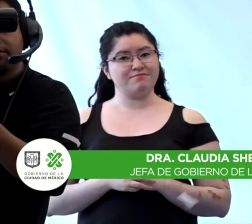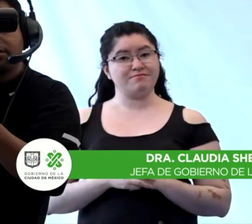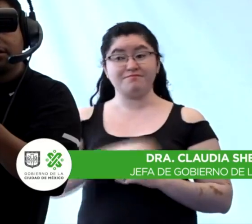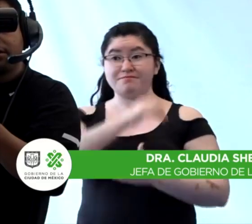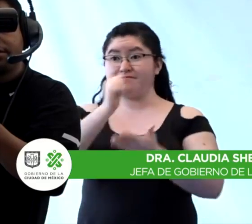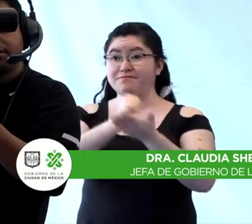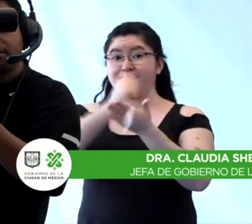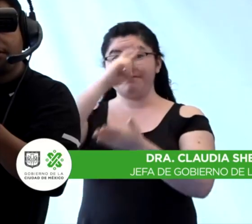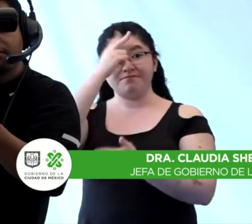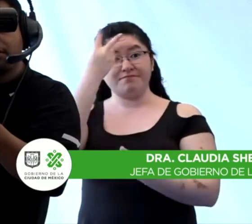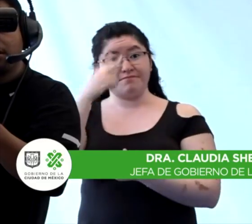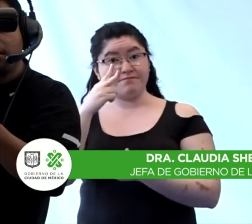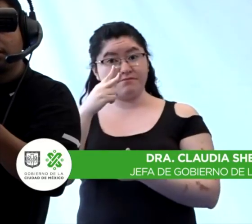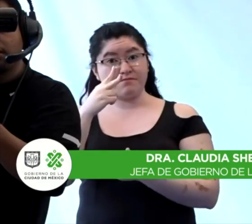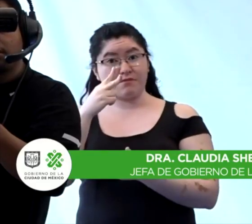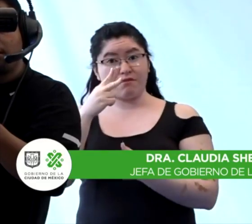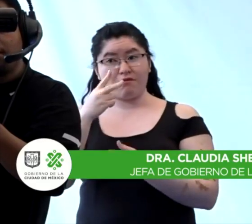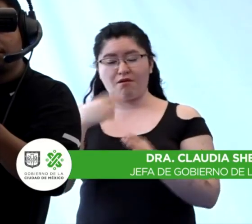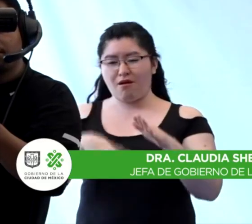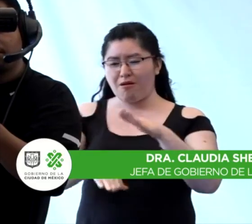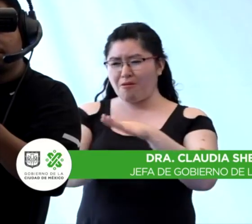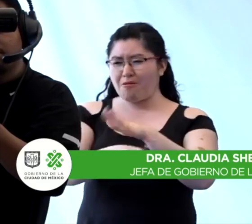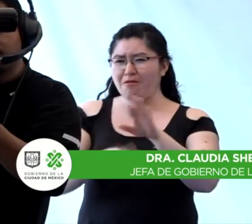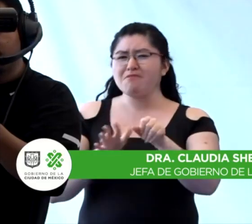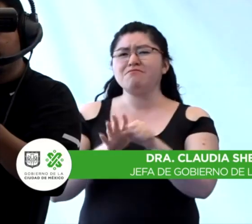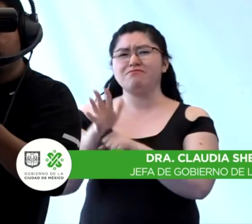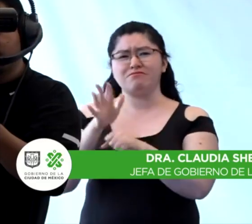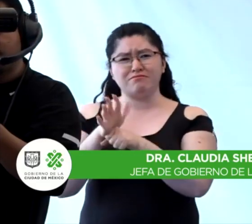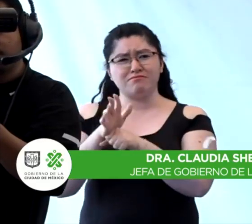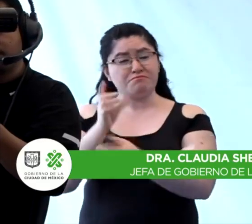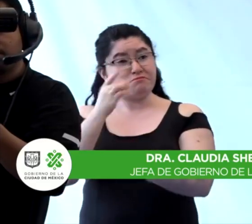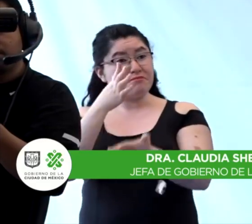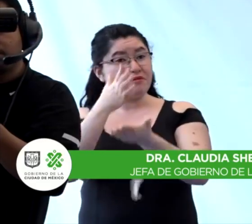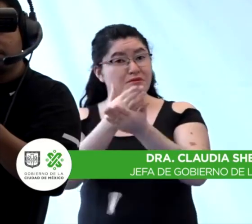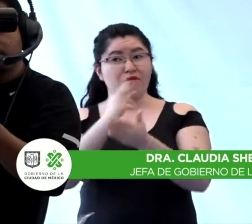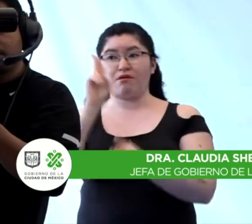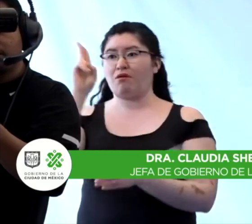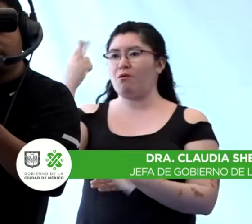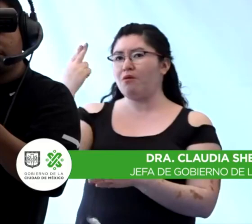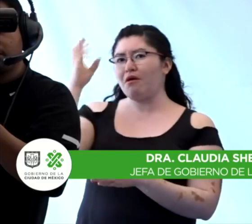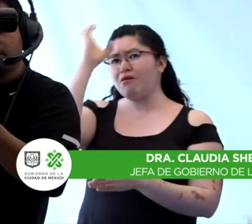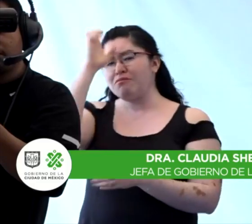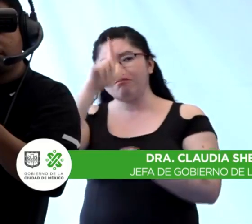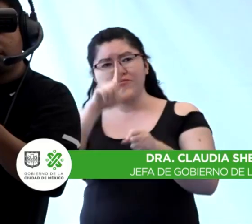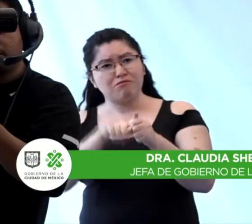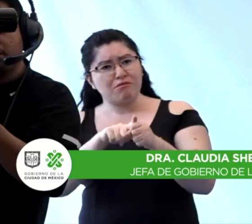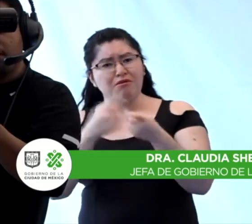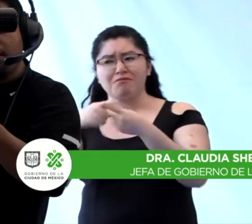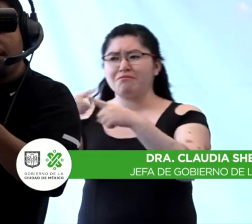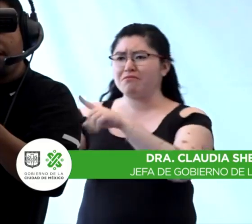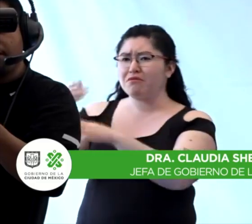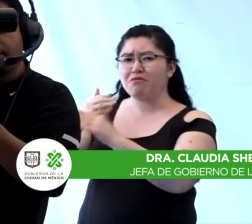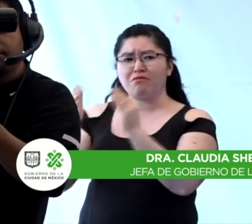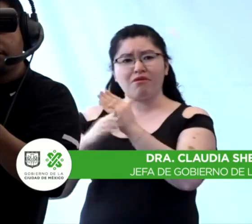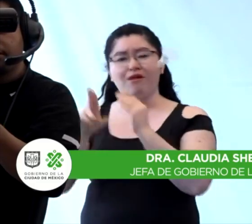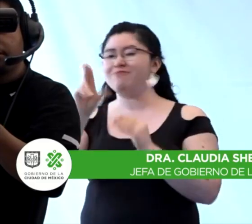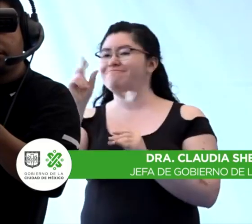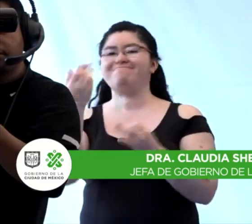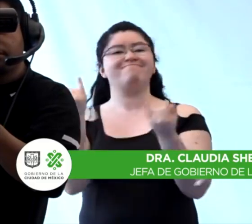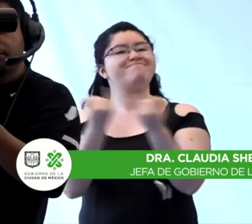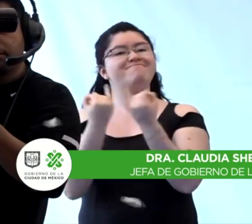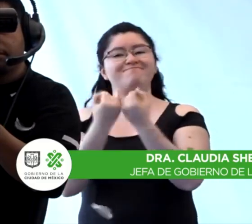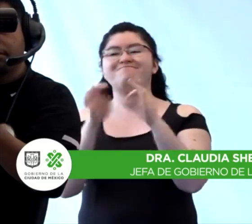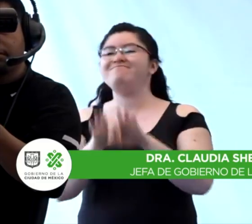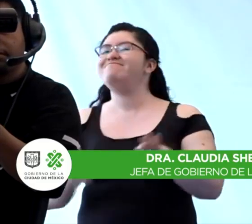de México, su eje central, no solamente es su diversidad cultural y de todo tipo, sino